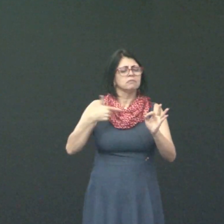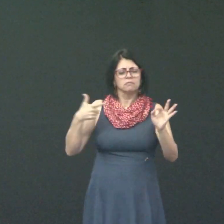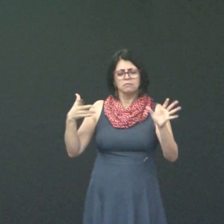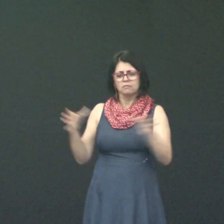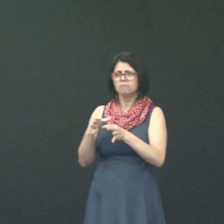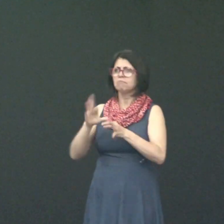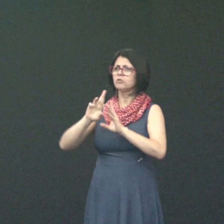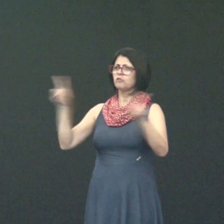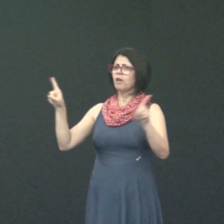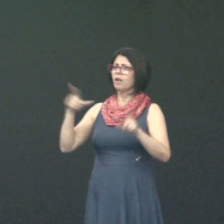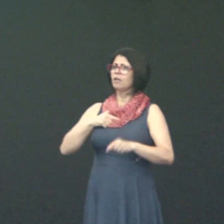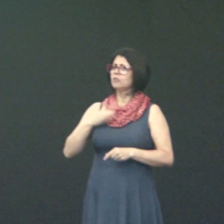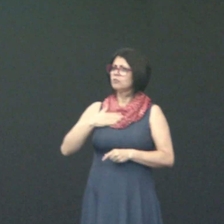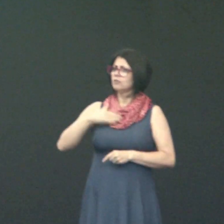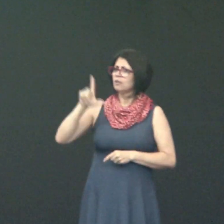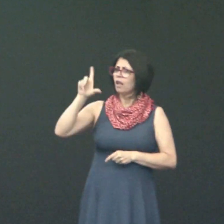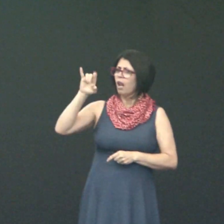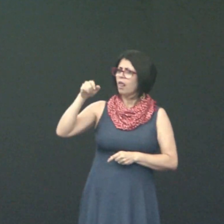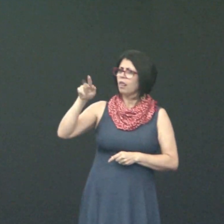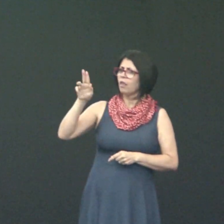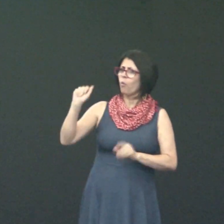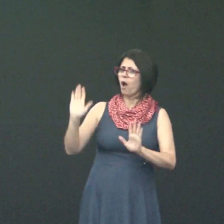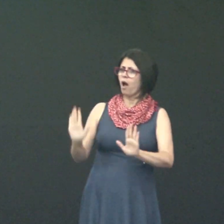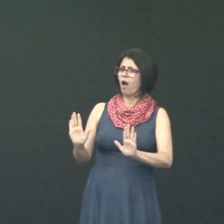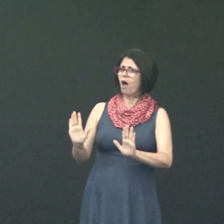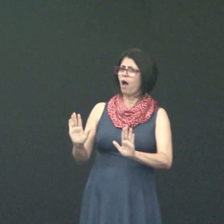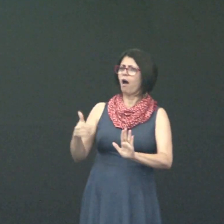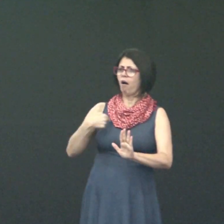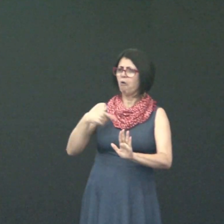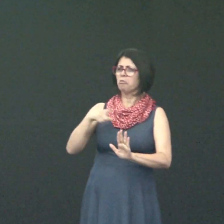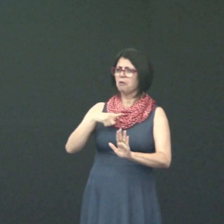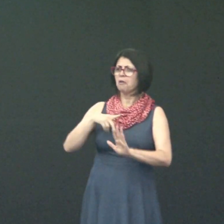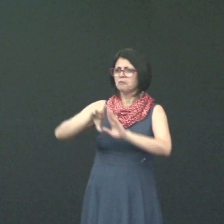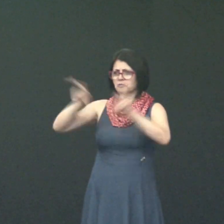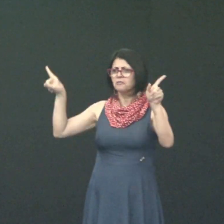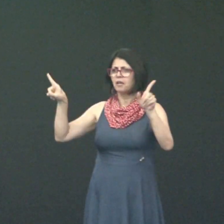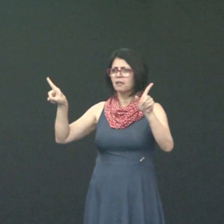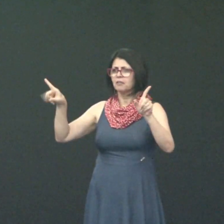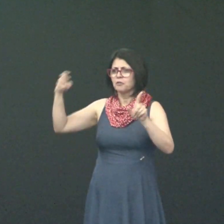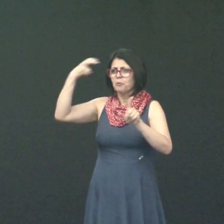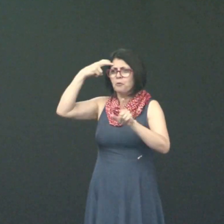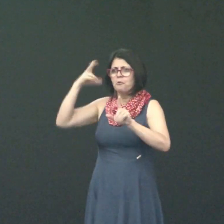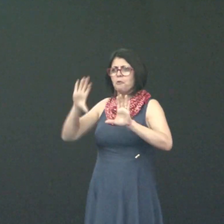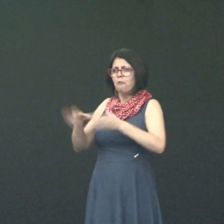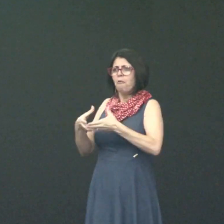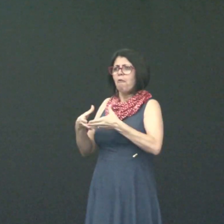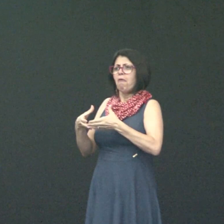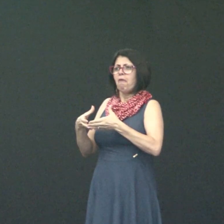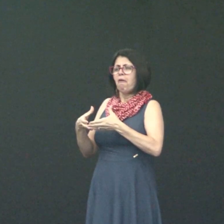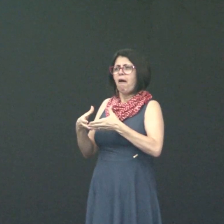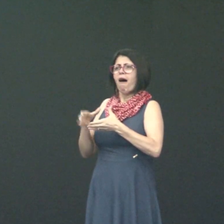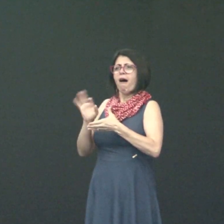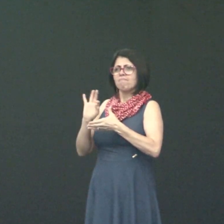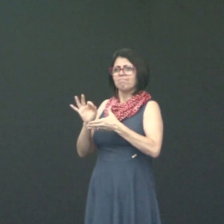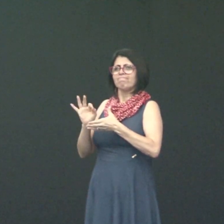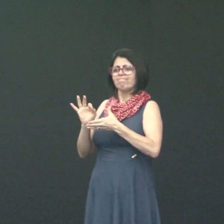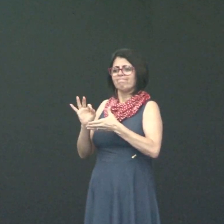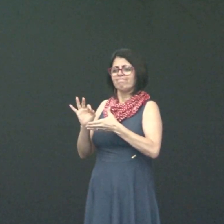Esse foi o primeiro motivo. O campo dos estudos surdos surgiu em decorrência de dois fatores. O